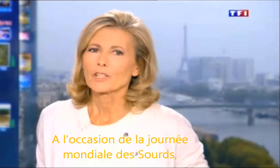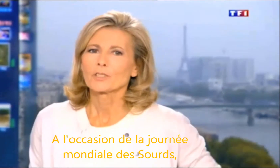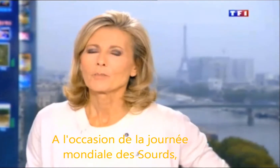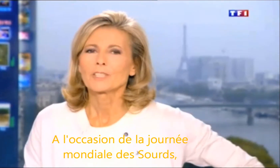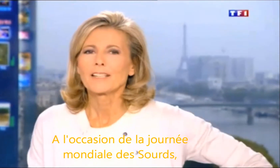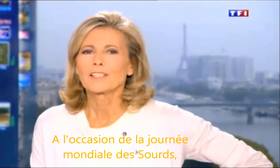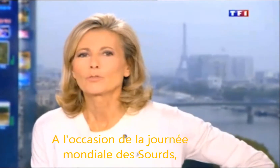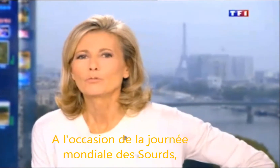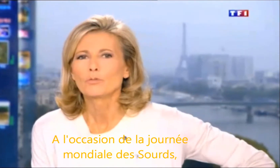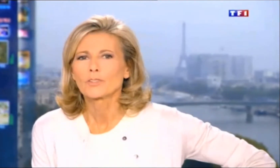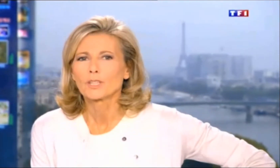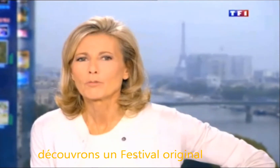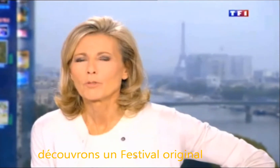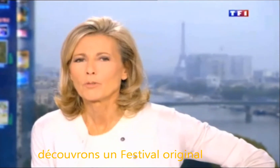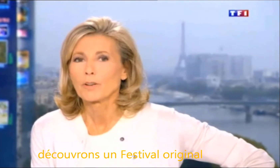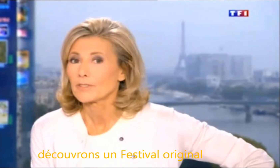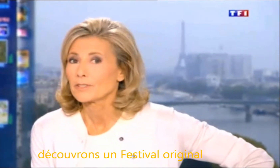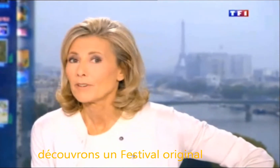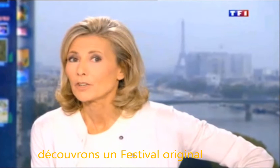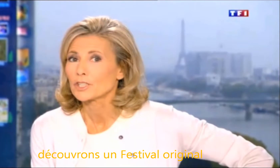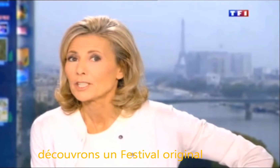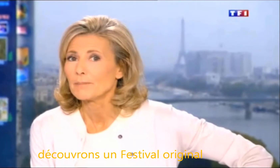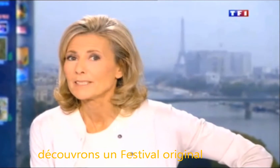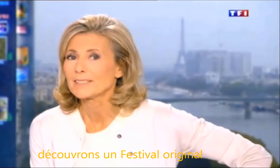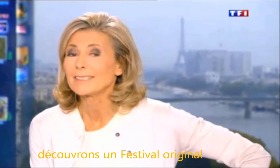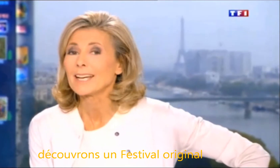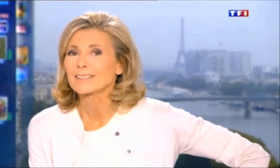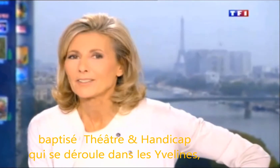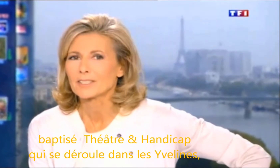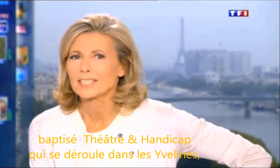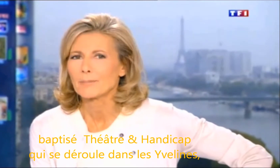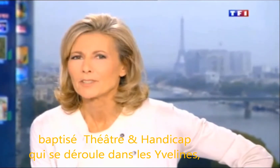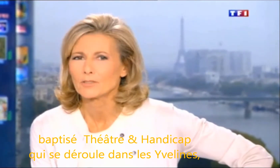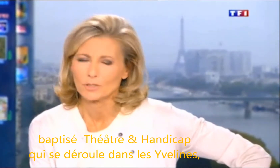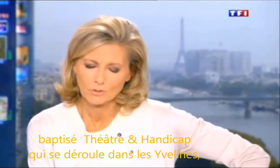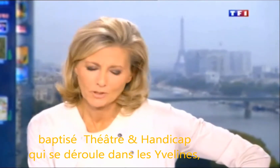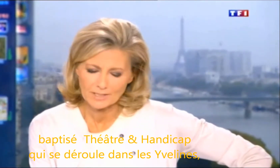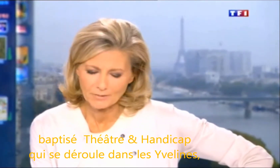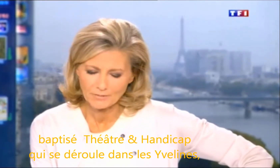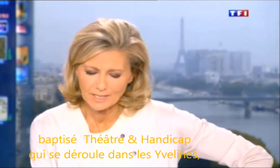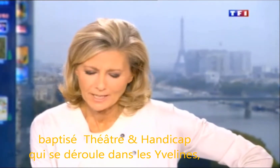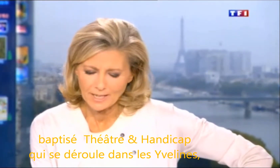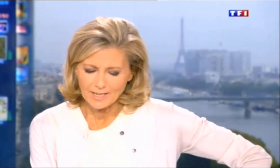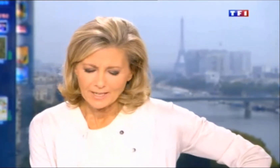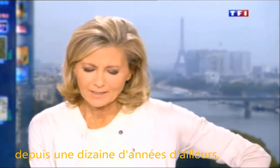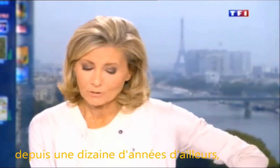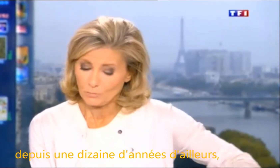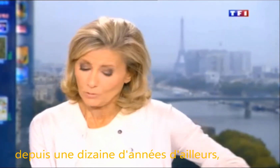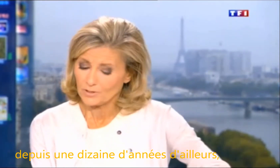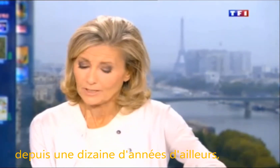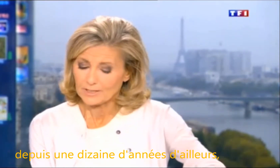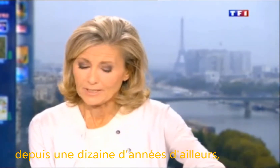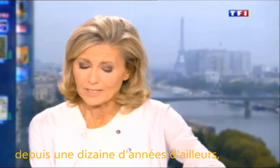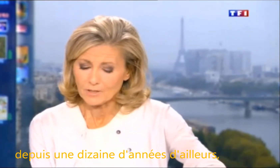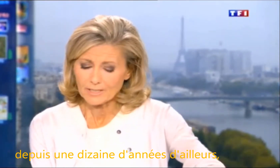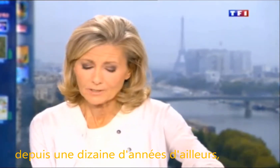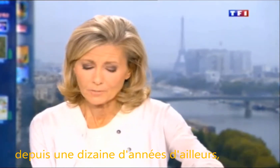À l'occasion de la Journée mondiale des sourds, découvrons un festival original baptisé Théâtre et Handicap qui se déroule dans les Yvelines, depuis une dizaine d'années d'ailleurs.